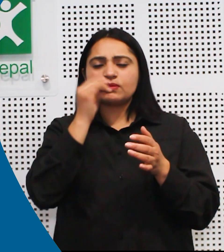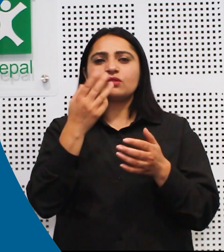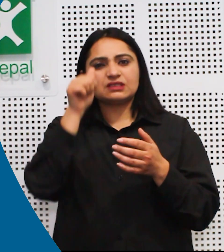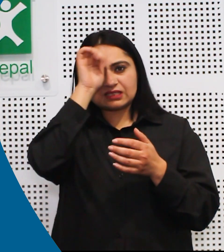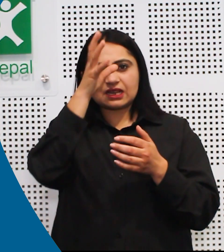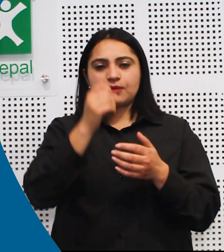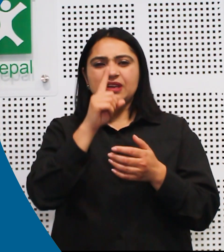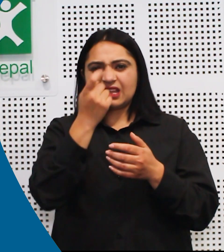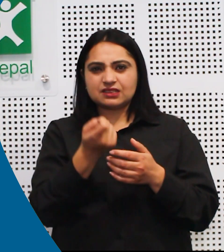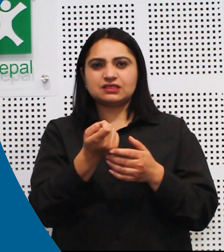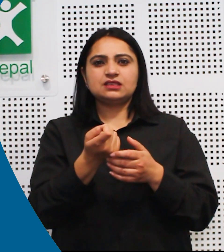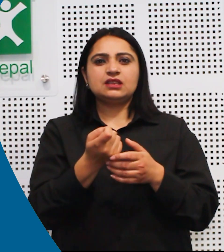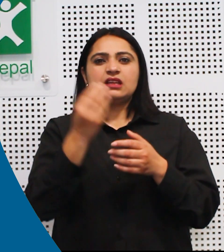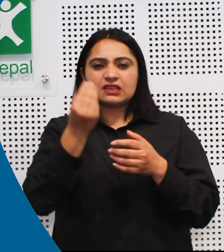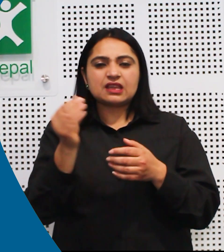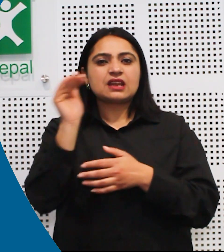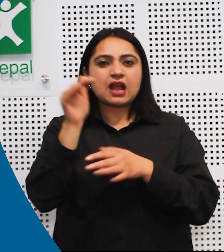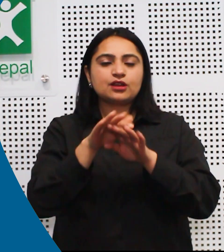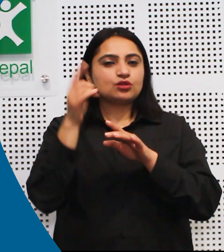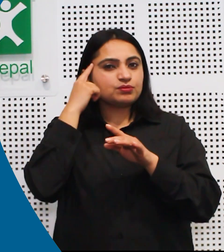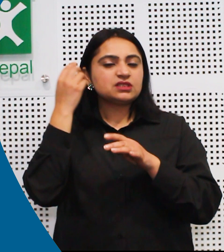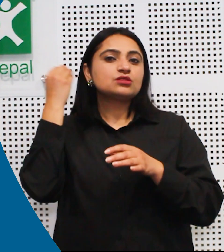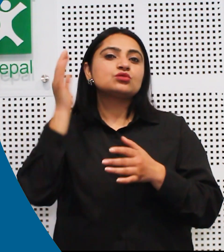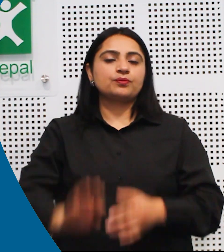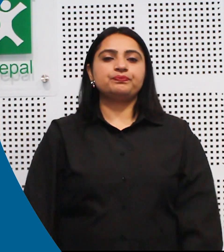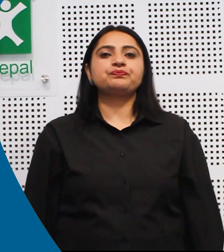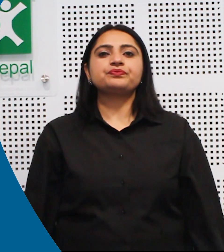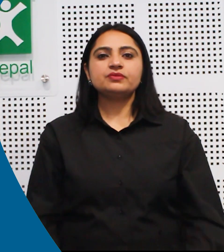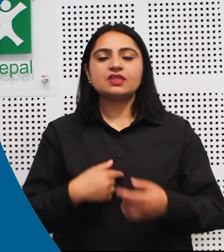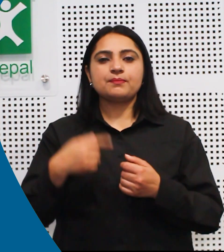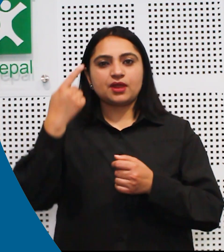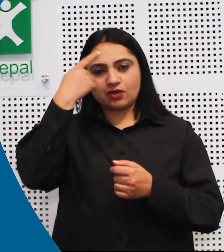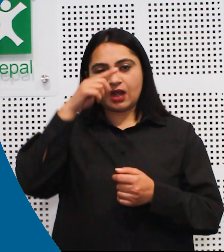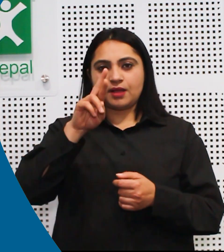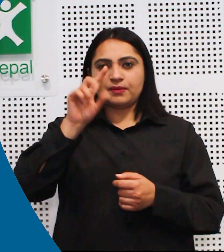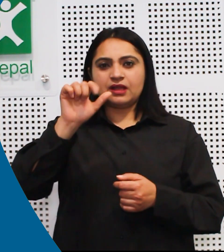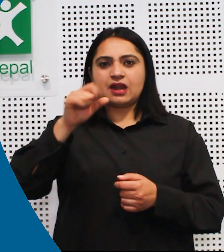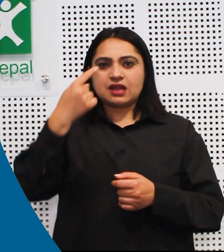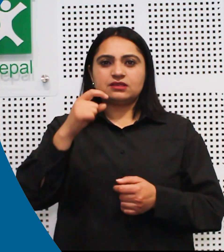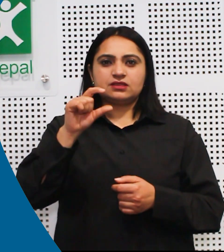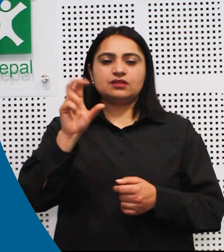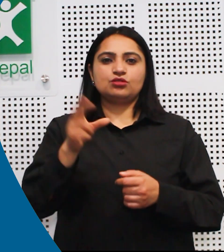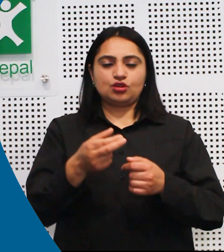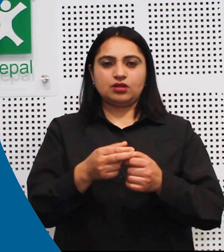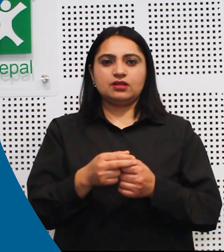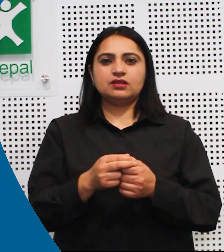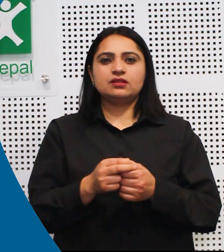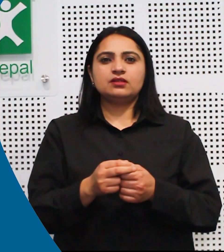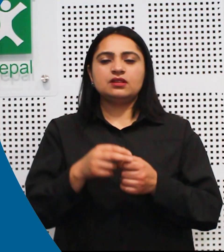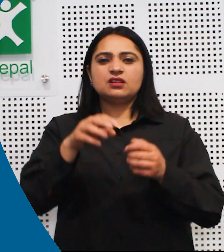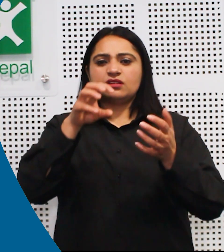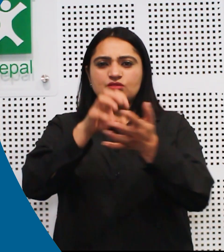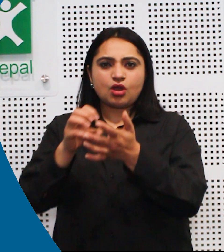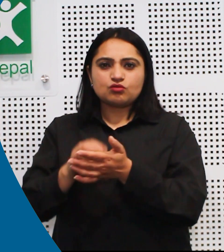त? एकैछिन केही नागरिकको विचार सुनौ। मेरो नाम राजेन्द्र भण्डारी, तानसेन 8 मदन पोखरा।